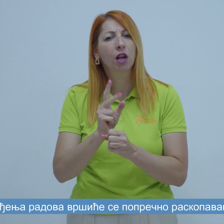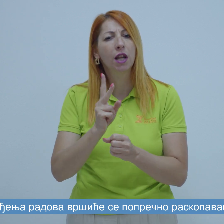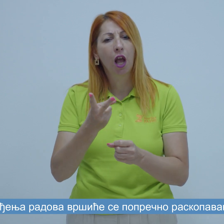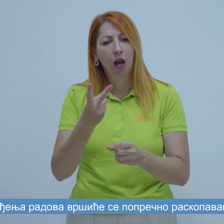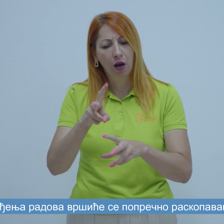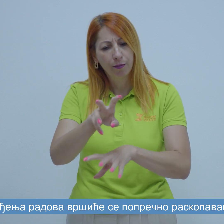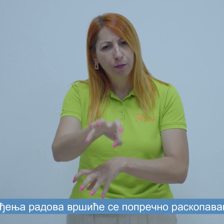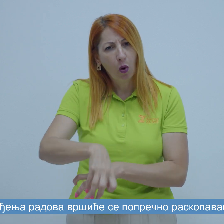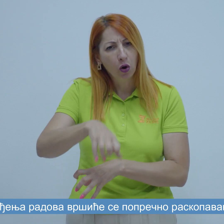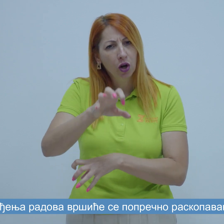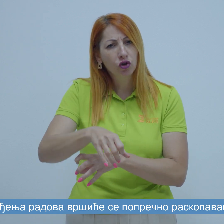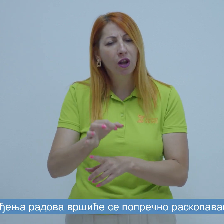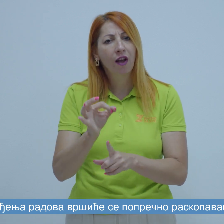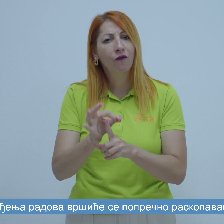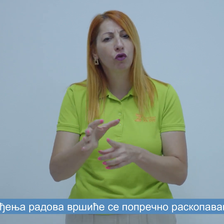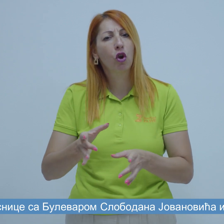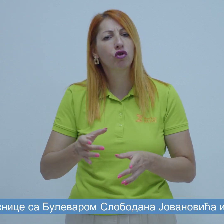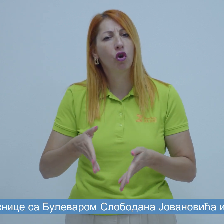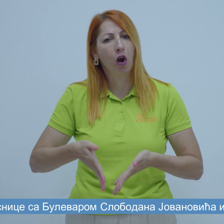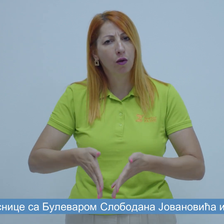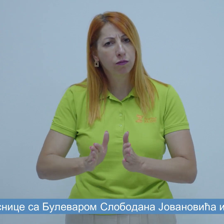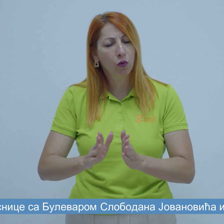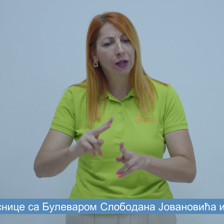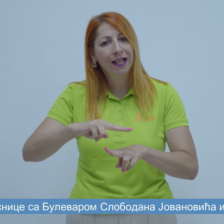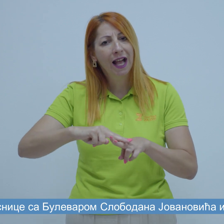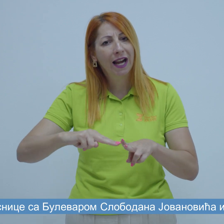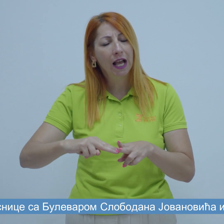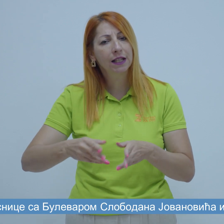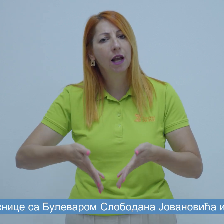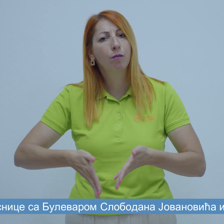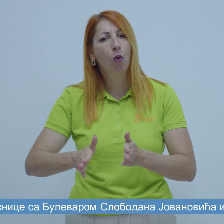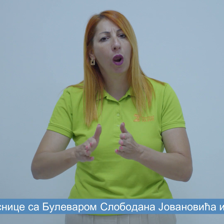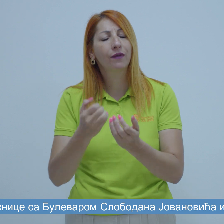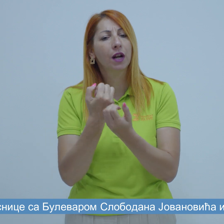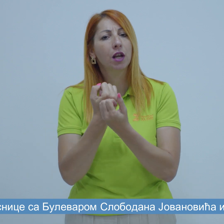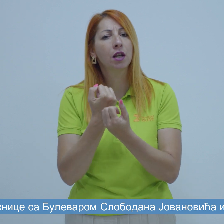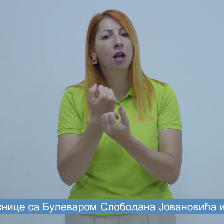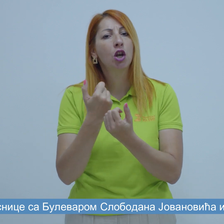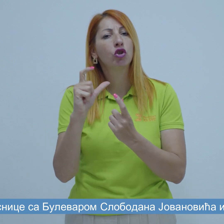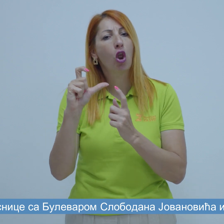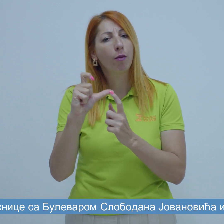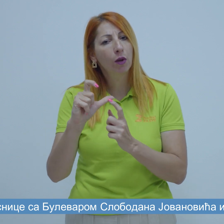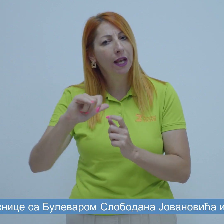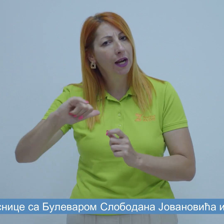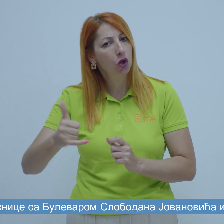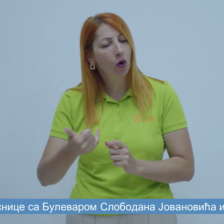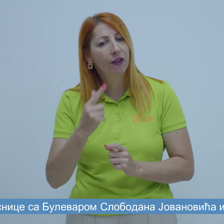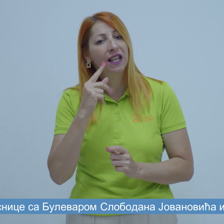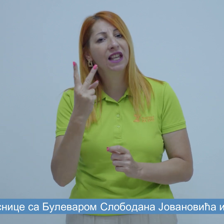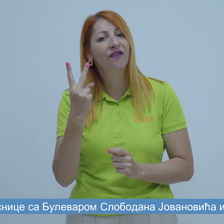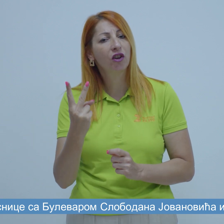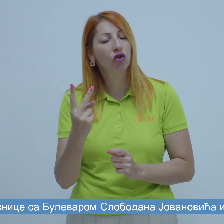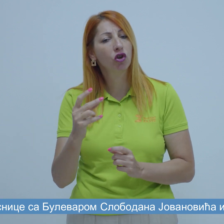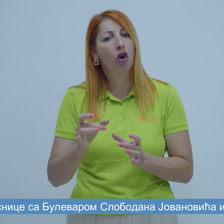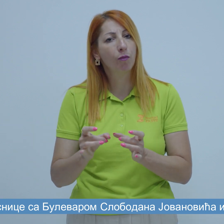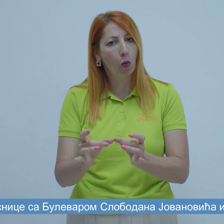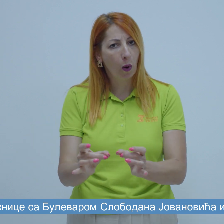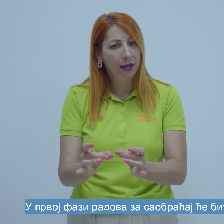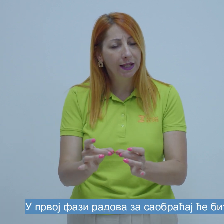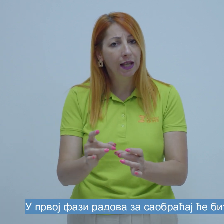raskopavanje Futoškog puta nakon raskrsnice sa Bulevarom Slobodana Јовановиќа i Vrschačkom ulicom. U prvoj